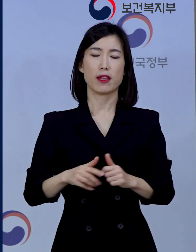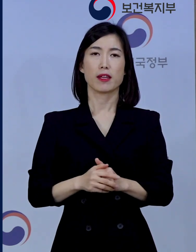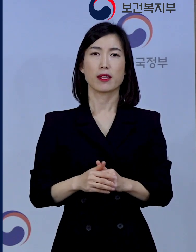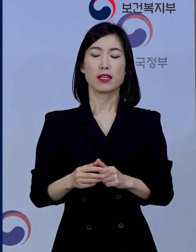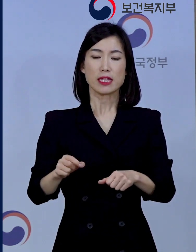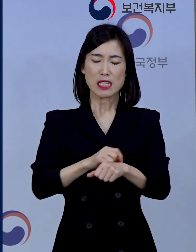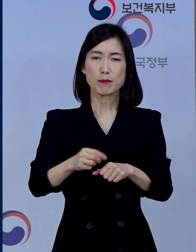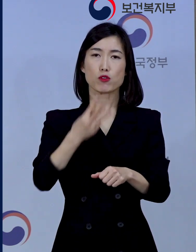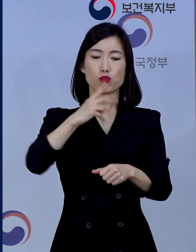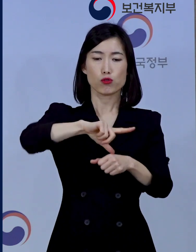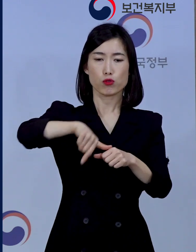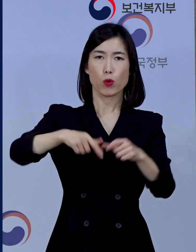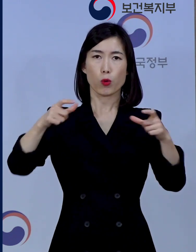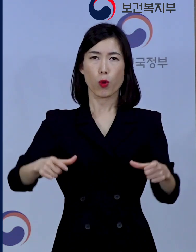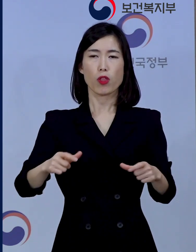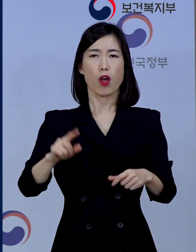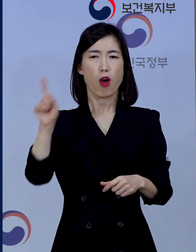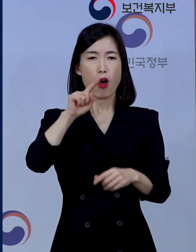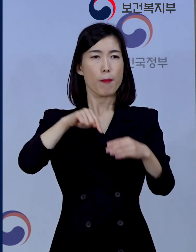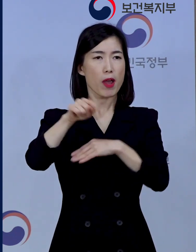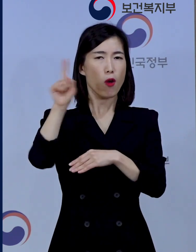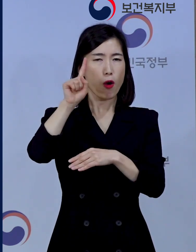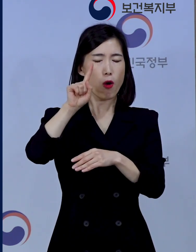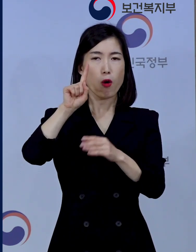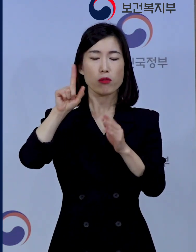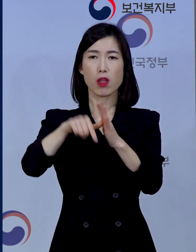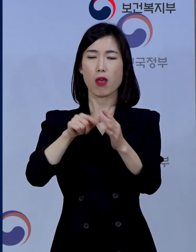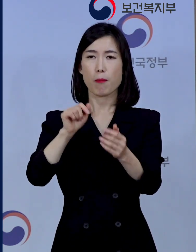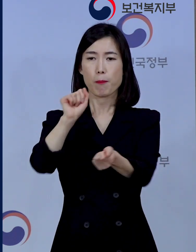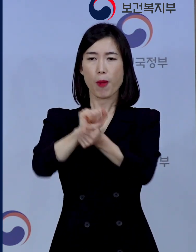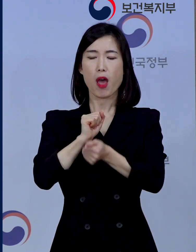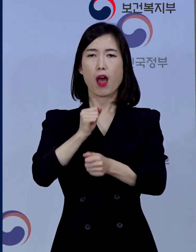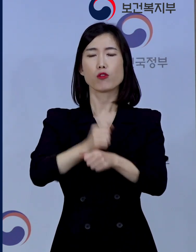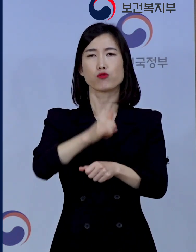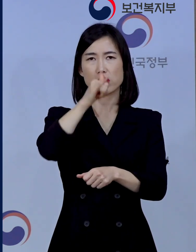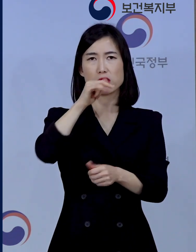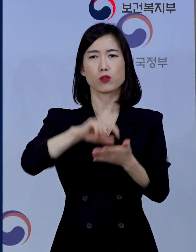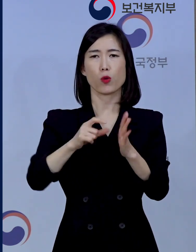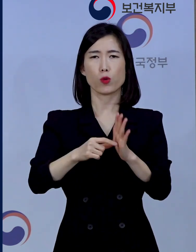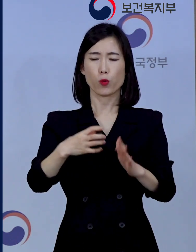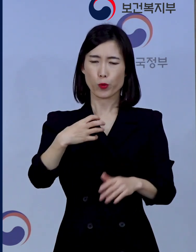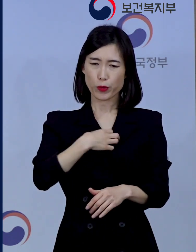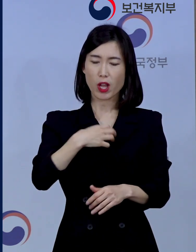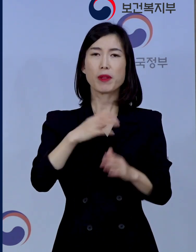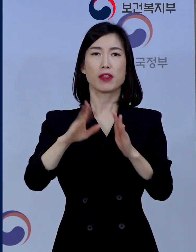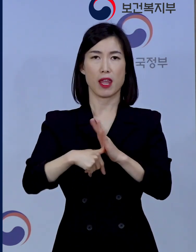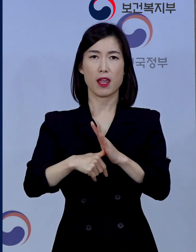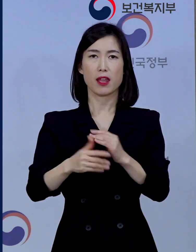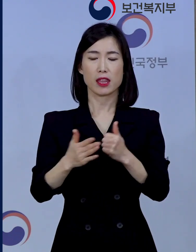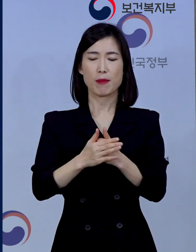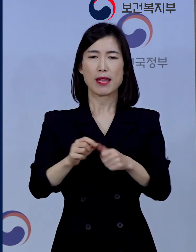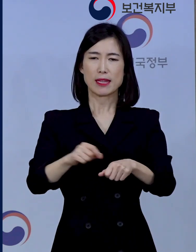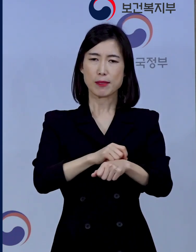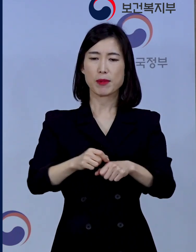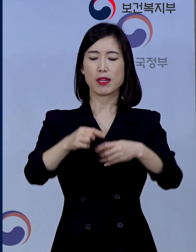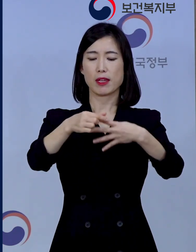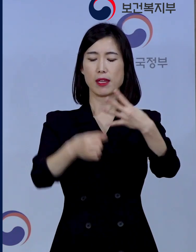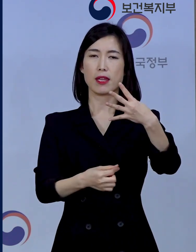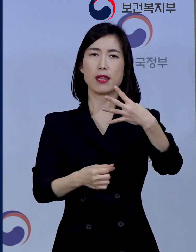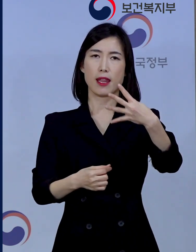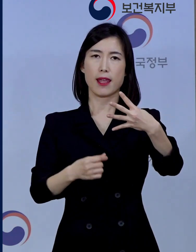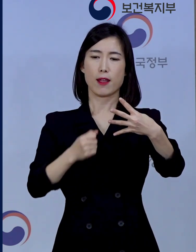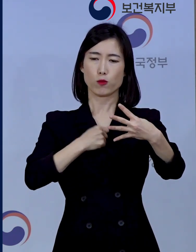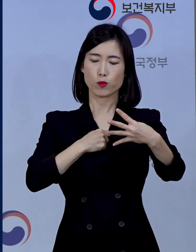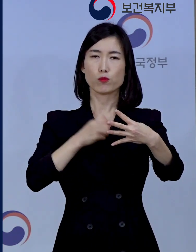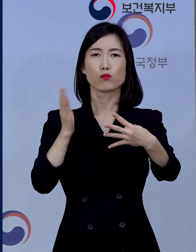특히 수도권 주민들은 언제 어디서 감염되어도 이상하지 않은 위험한 상황으로 다음 4가지 사항을